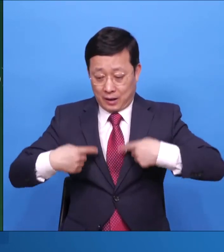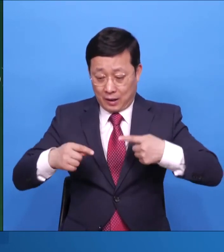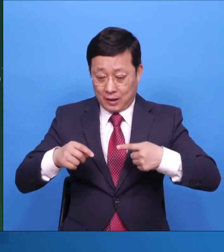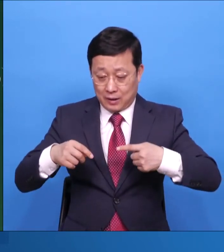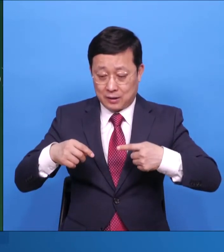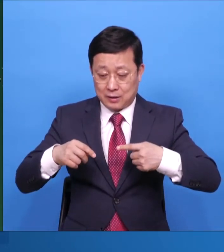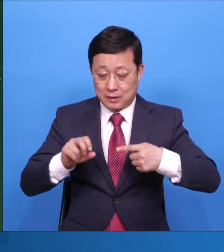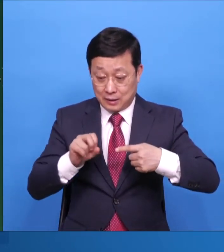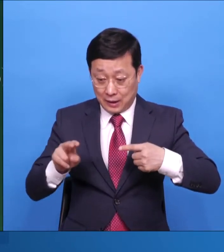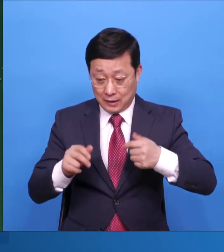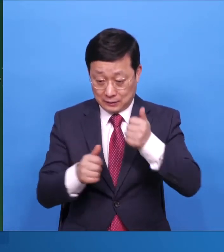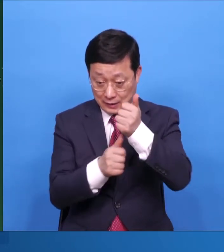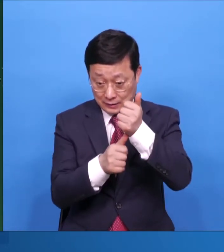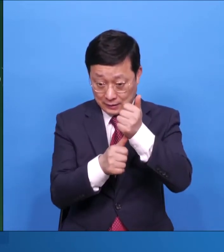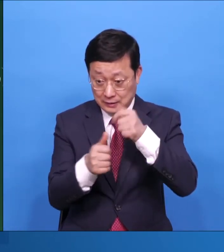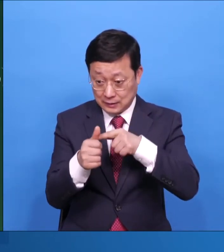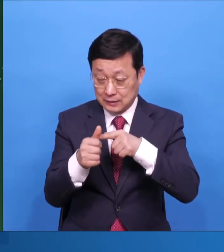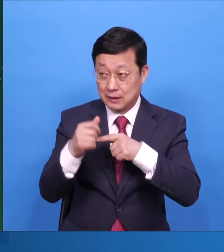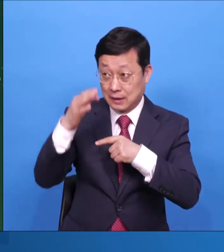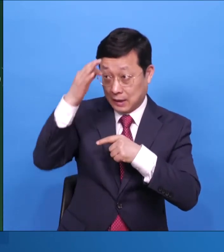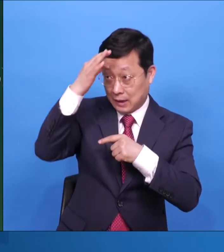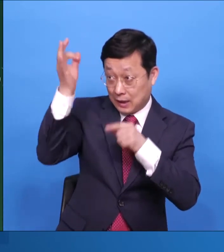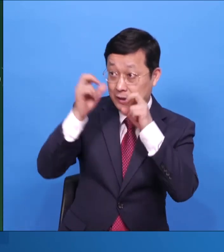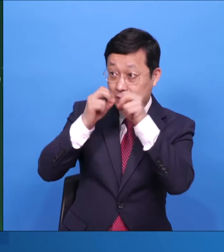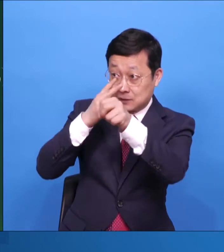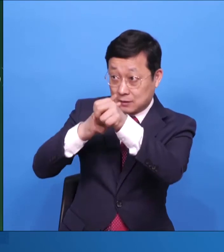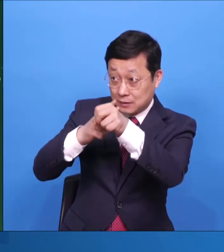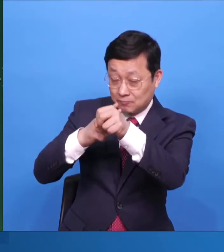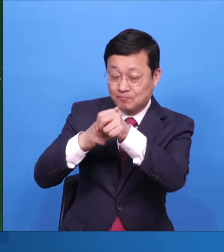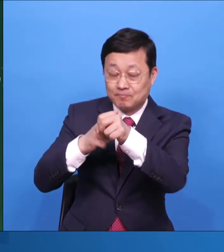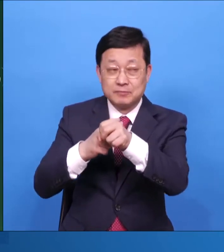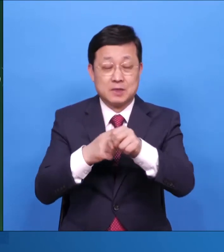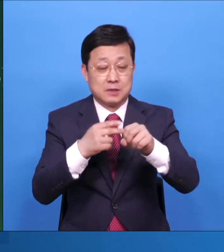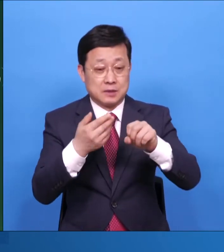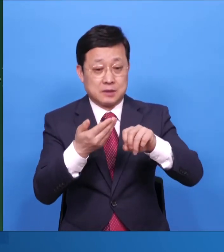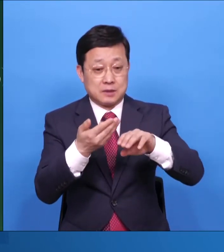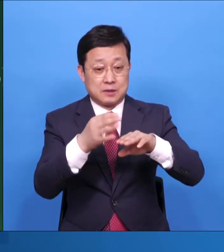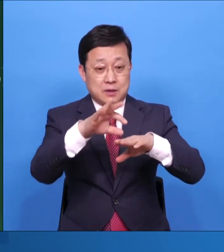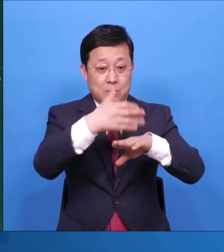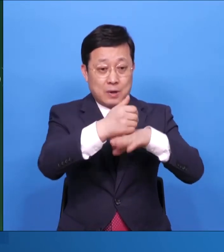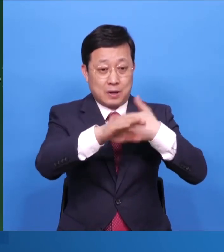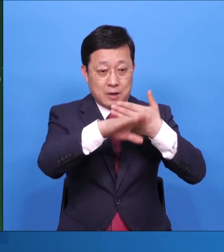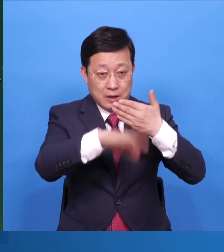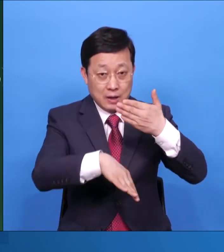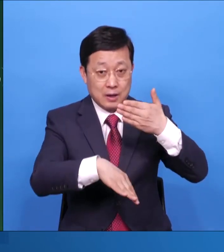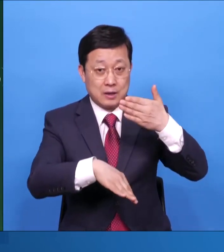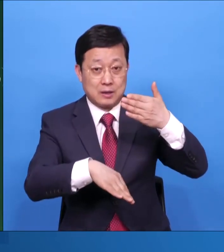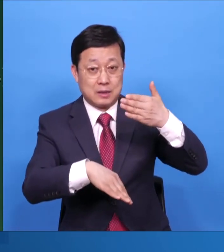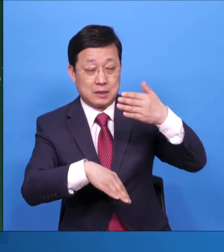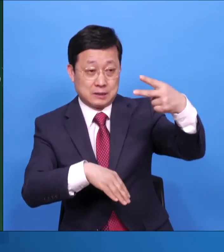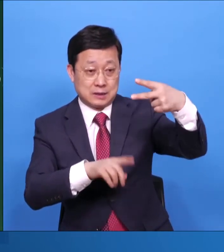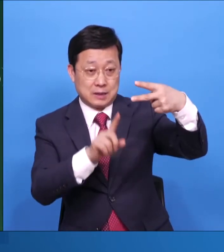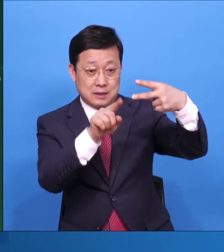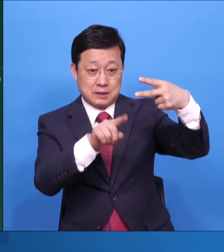concluye con eso, sino ustedes como remanentes también deben de preparar esto. 열왕기하 2장 1절은 뭔고 하니까 엘리야